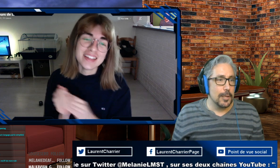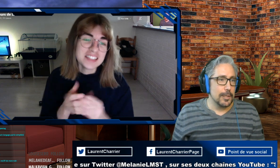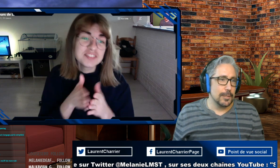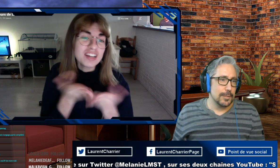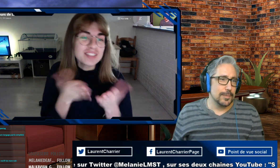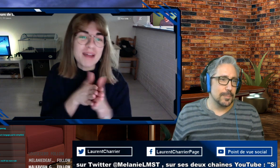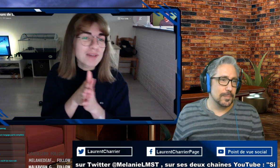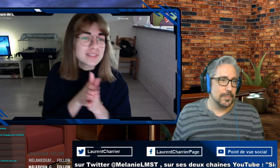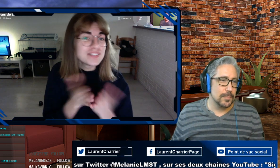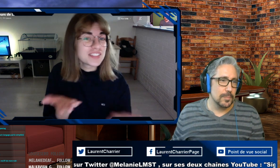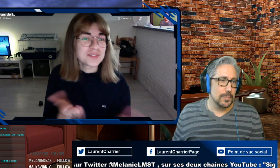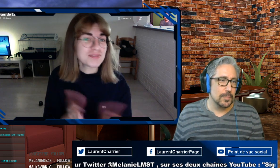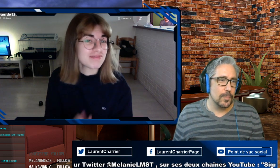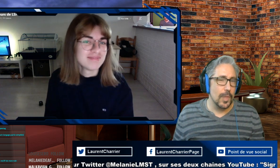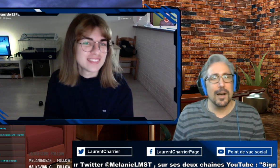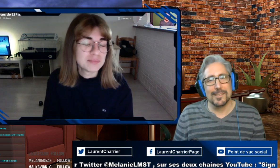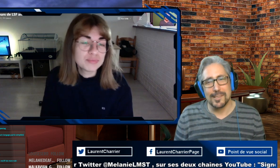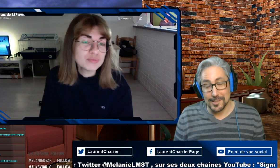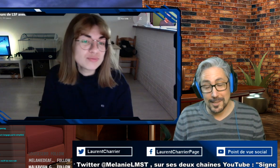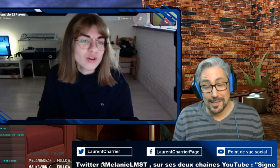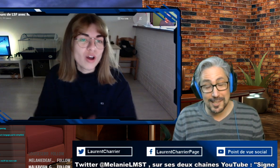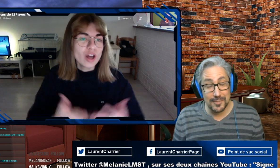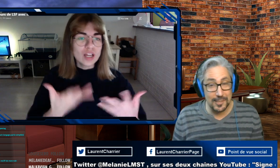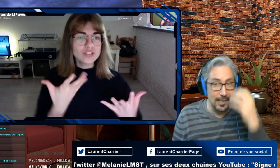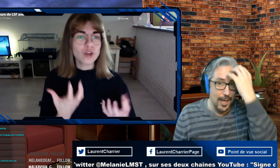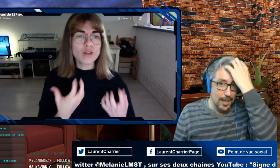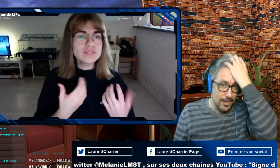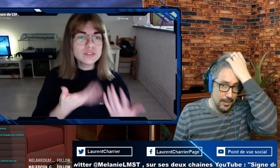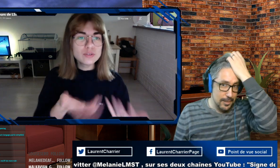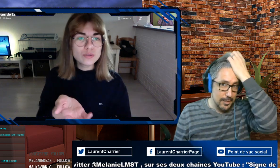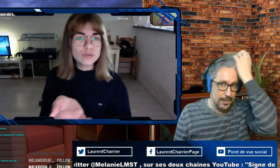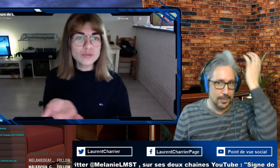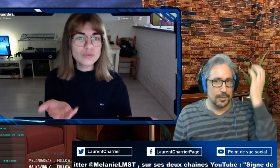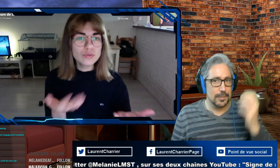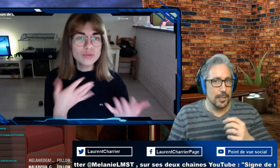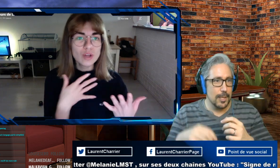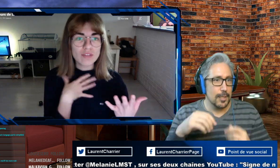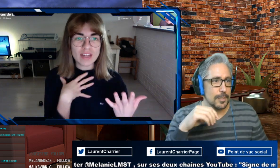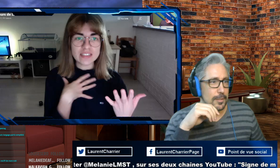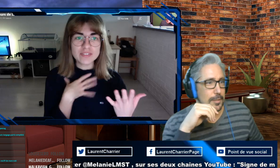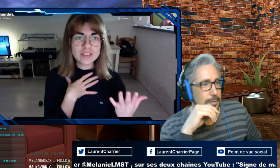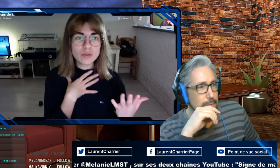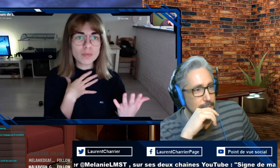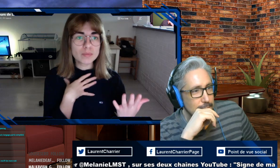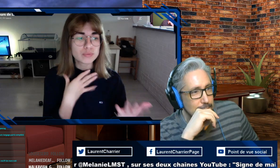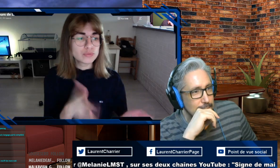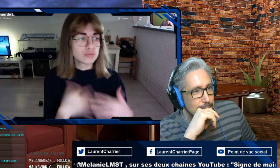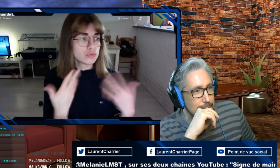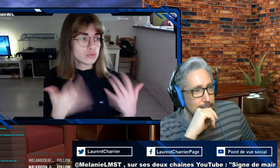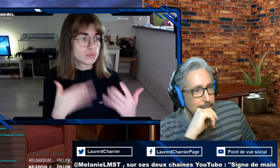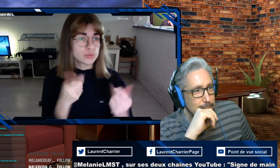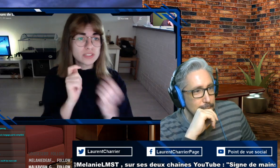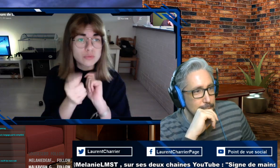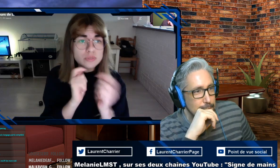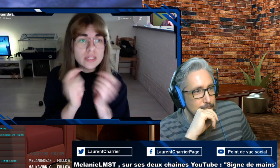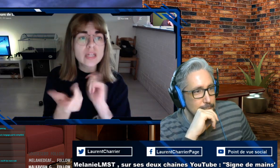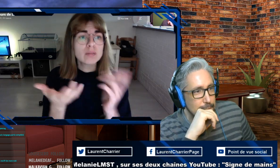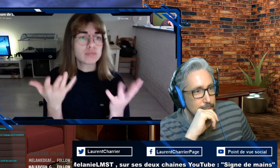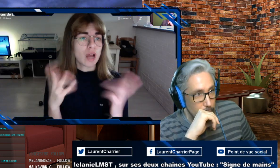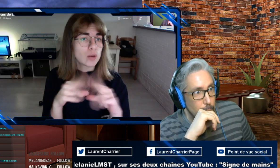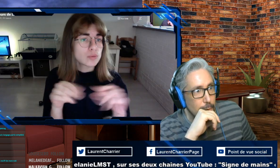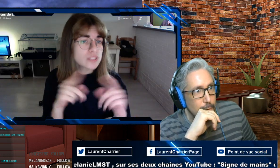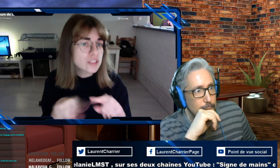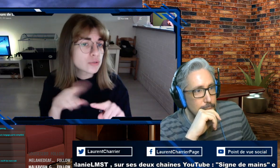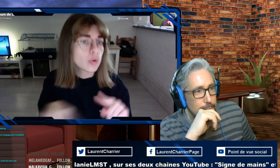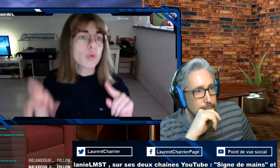je pourrais, mais j'ai pas la motivation. Ah, c'est J'ai ça, c'est difficile. envie de faire des vidéos, mais plus de discuter,